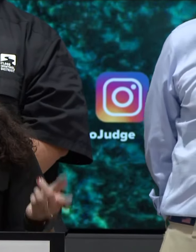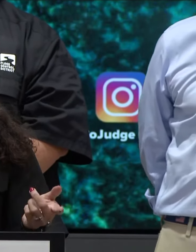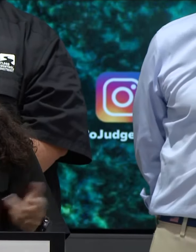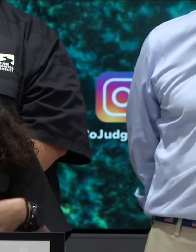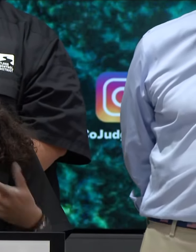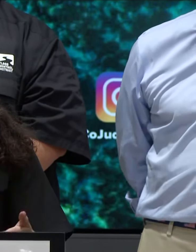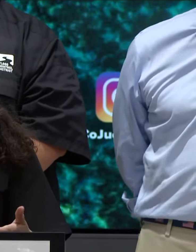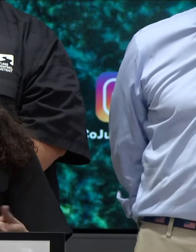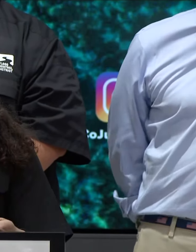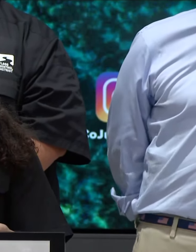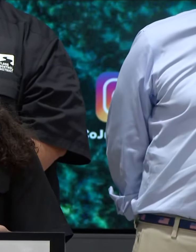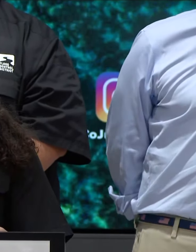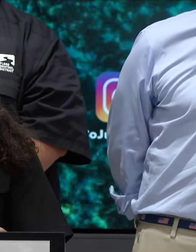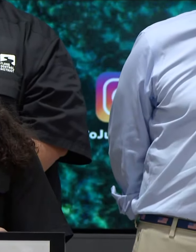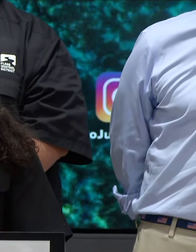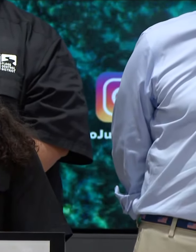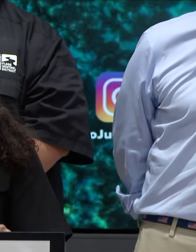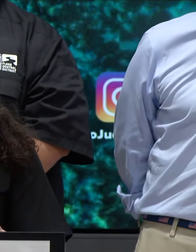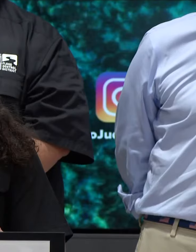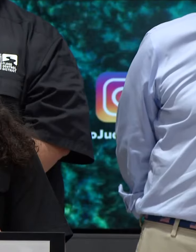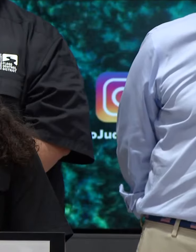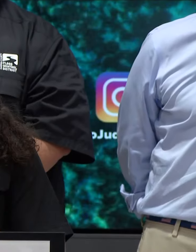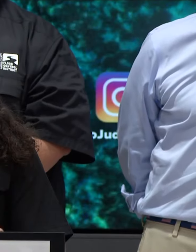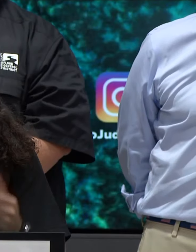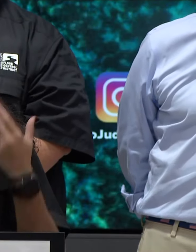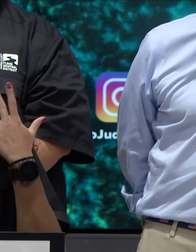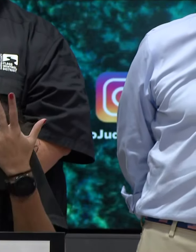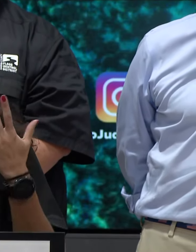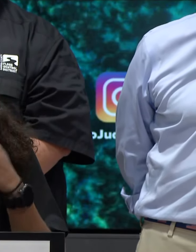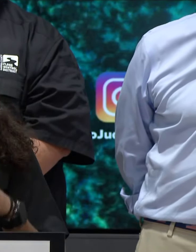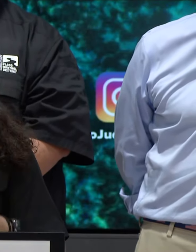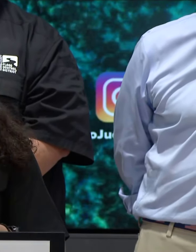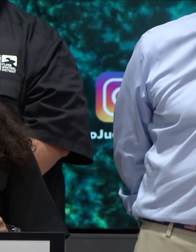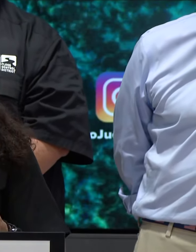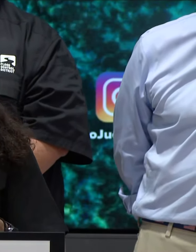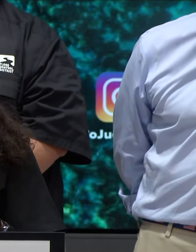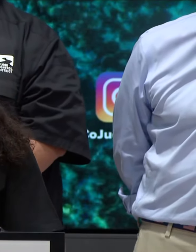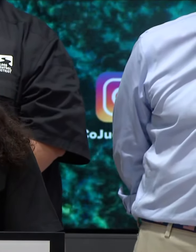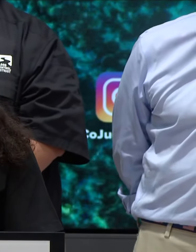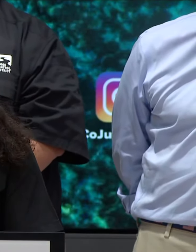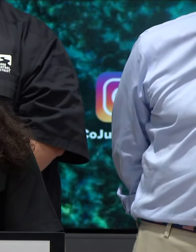afuera en el verano y no tomar suficiente agua. Entonces, estén pendientes de eso.